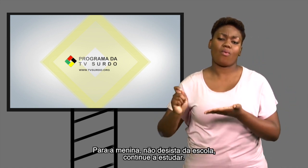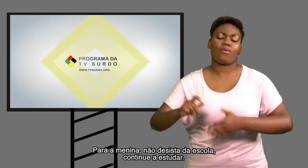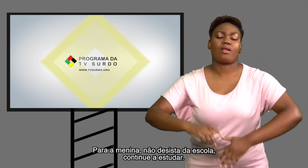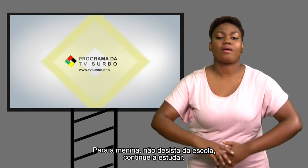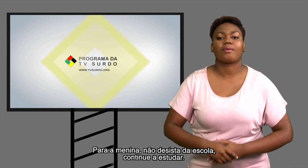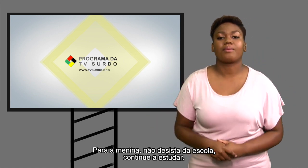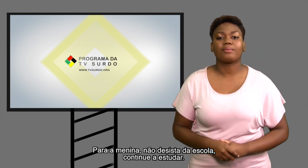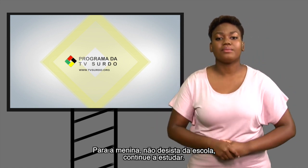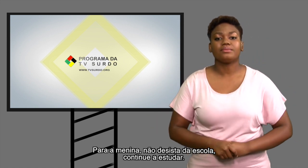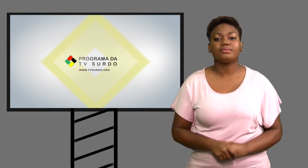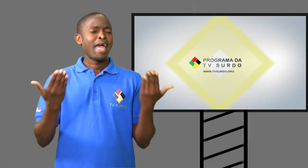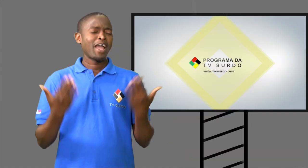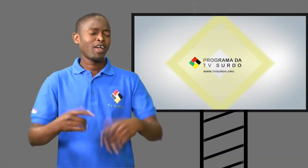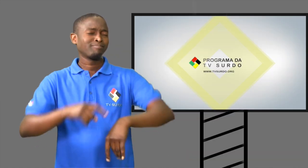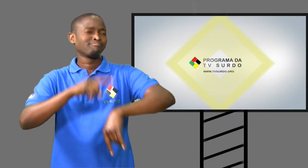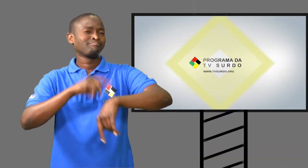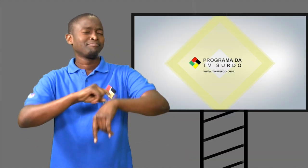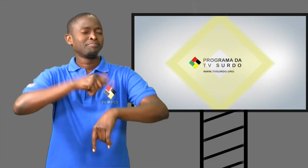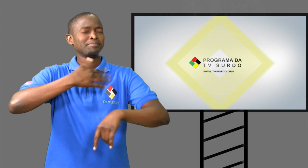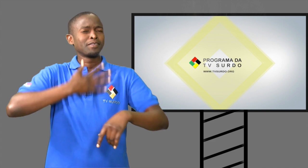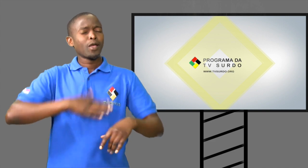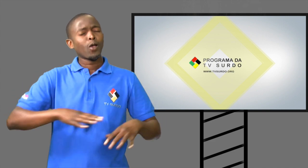escola, continue a estudar.